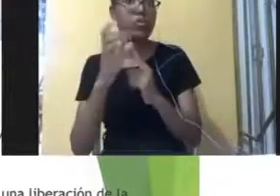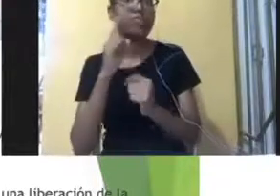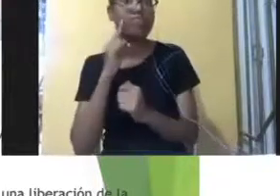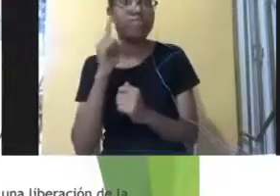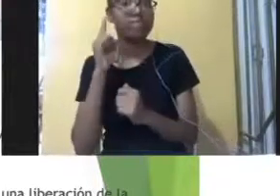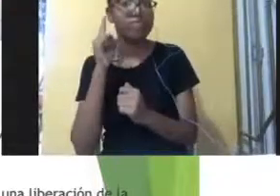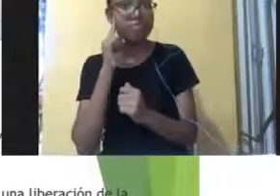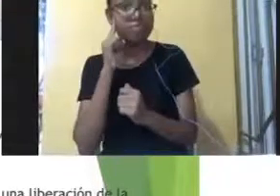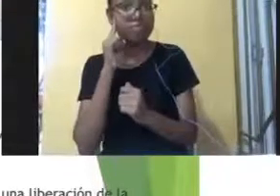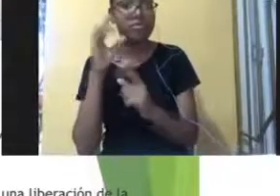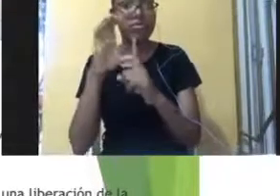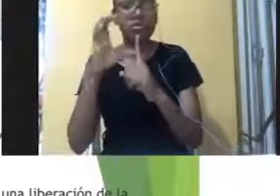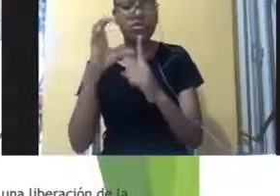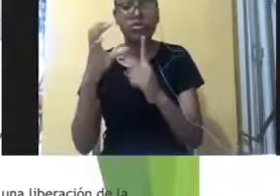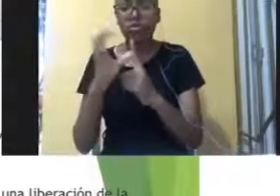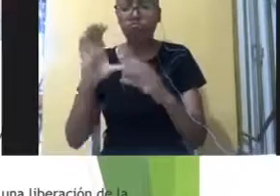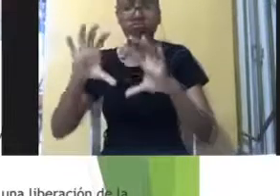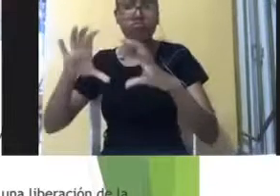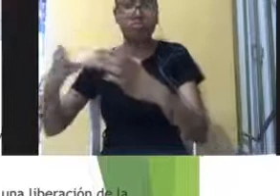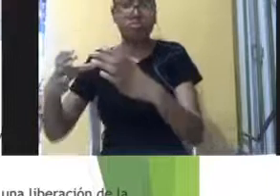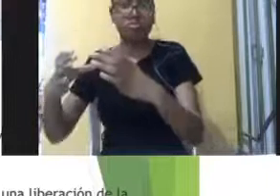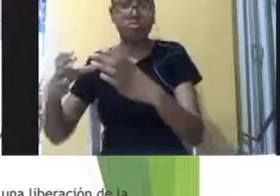cual evalúa la importancia del grupo. Ellos,